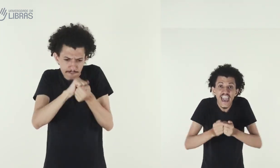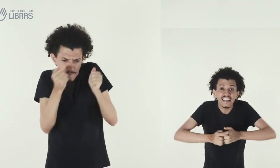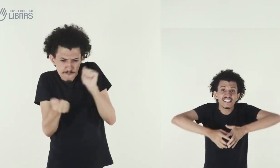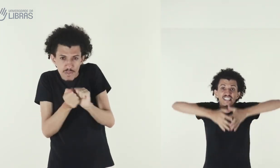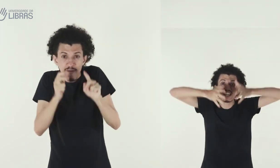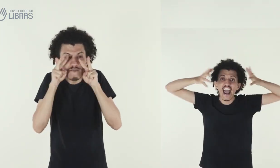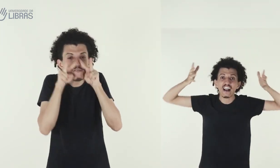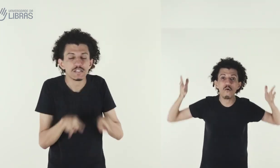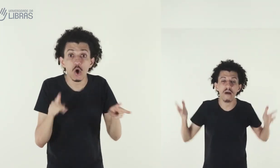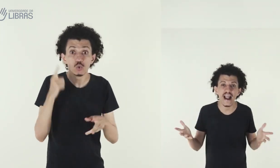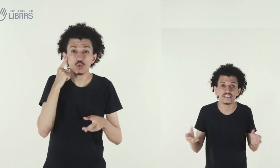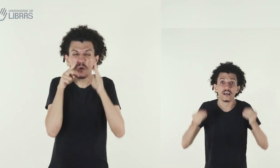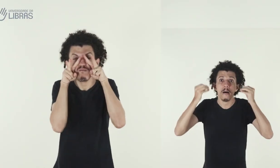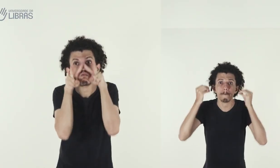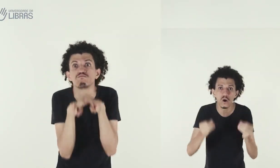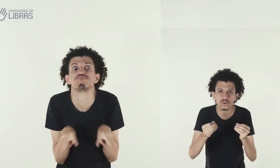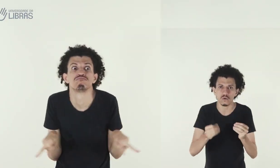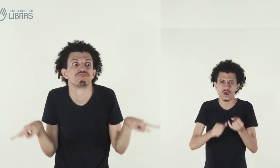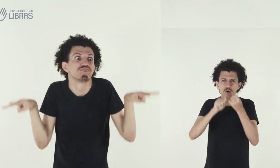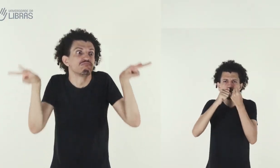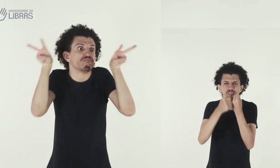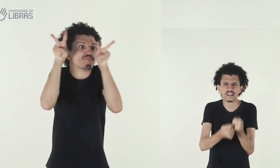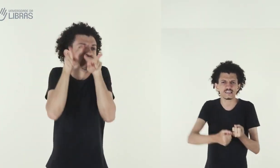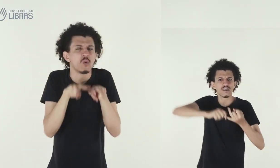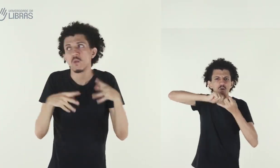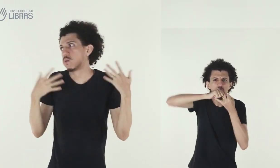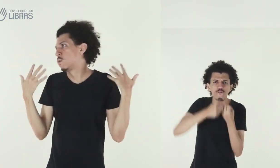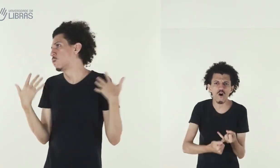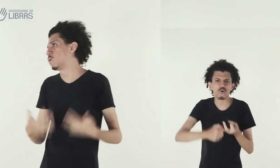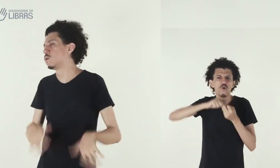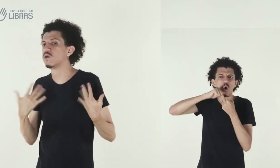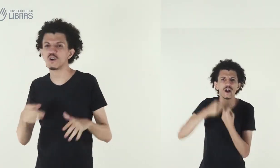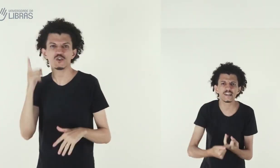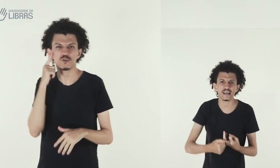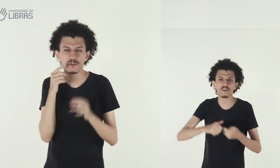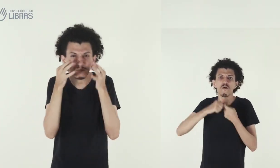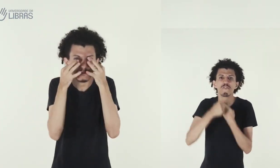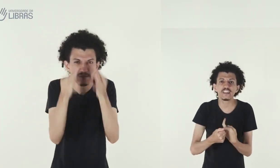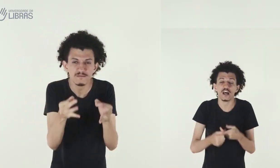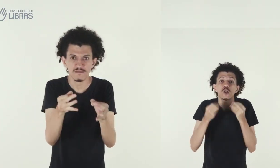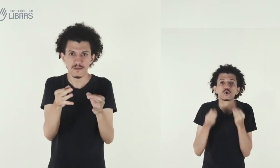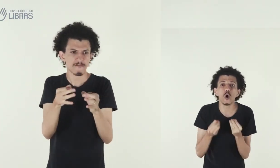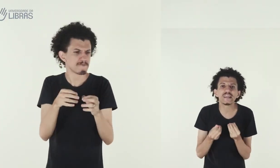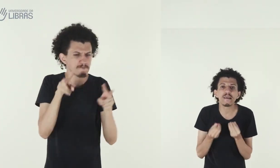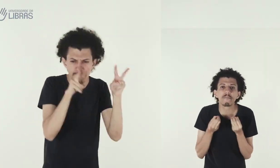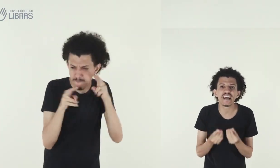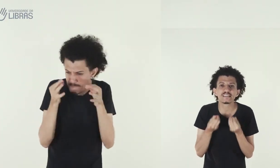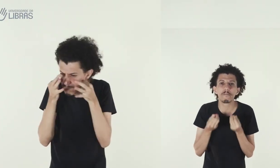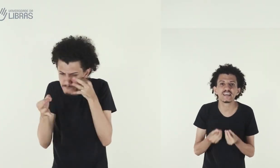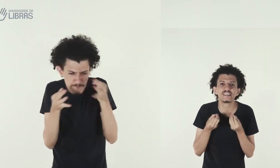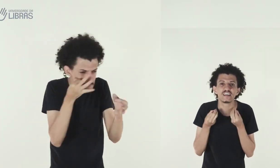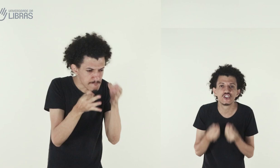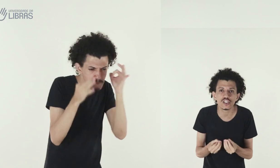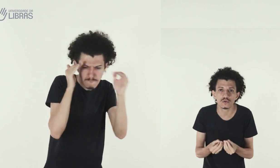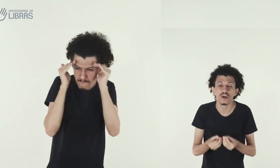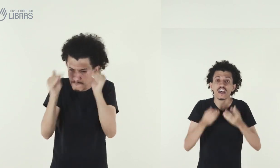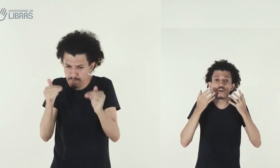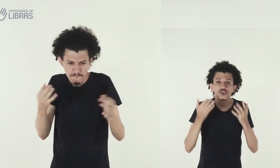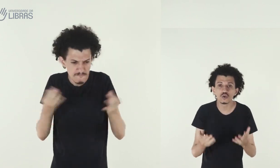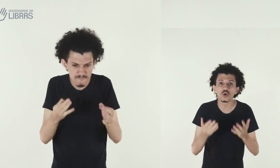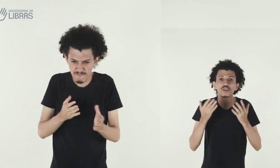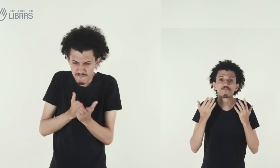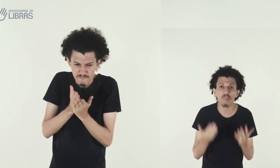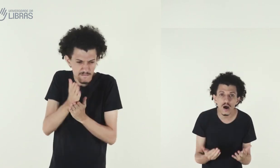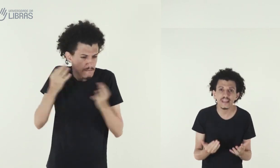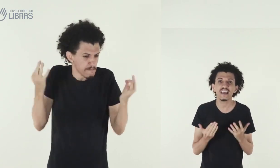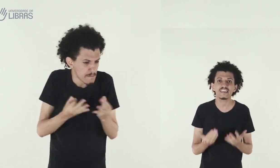visão. Eles enxergam mais. Ponto. Concentração, foco, organização, vida. Toda empresa precisa disso e